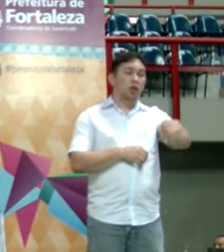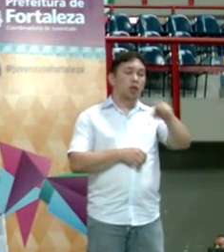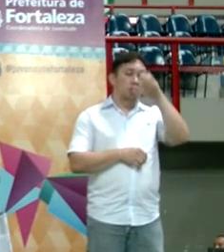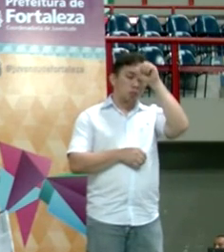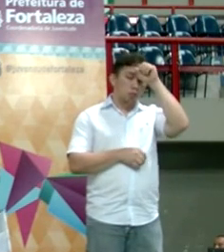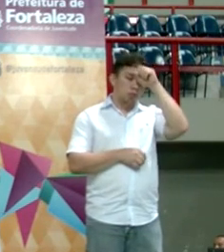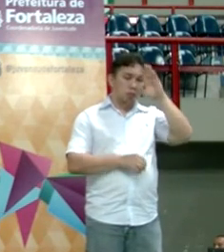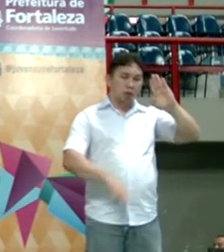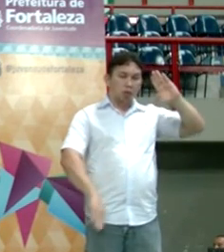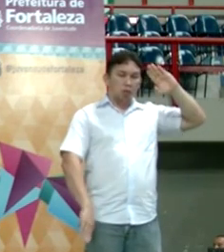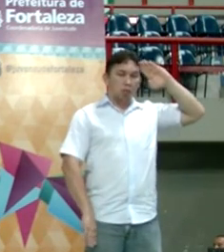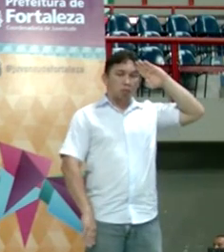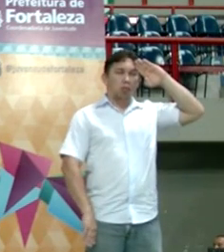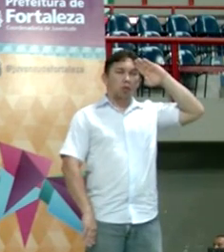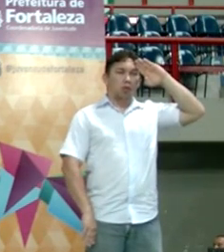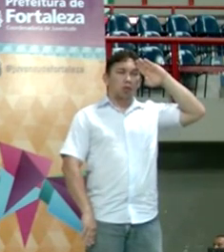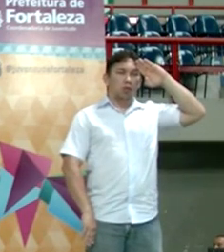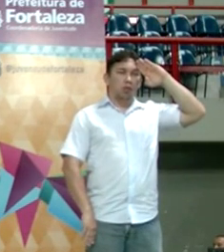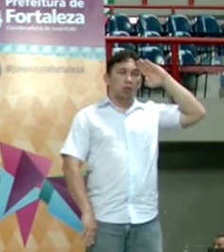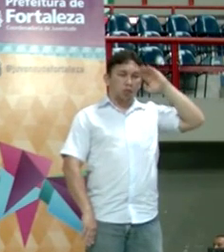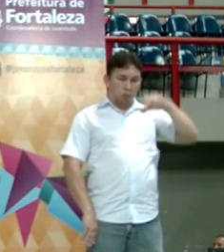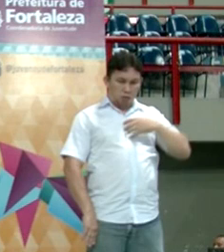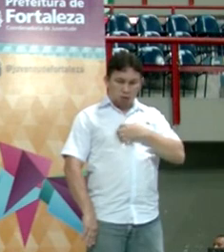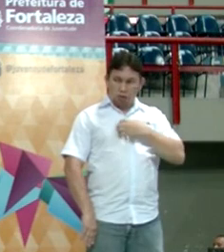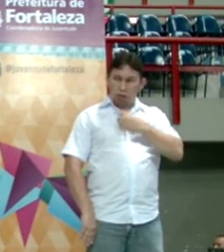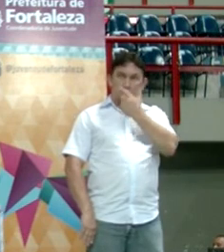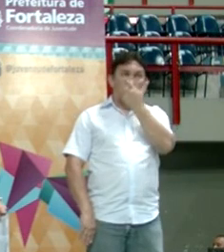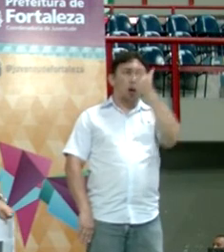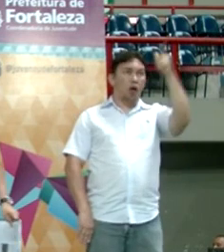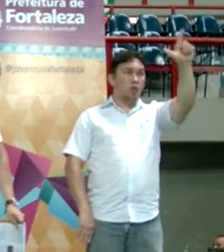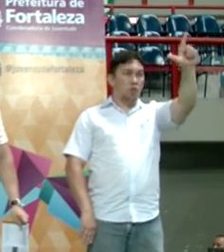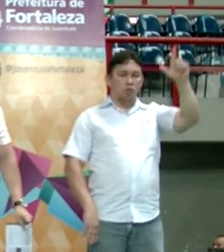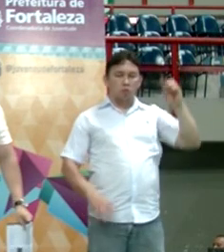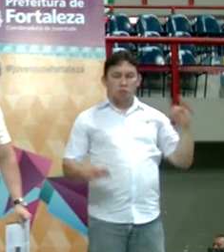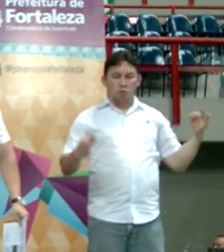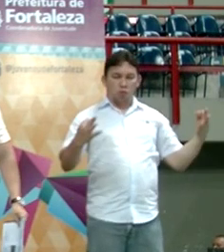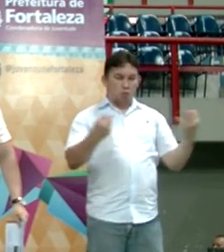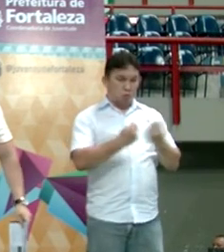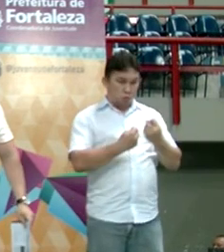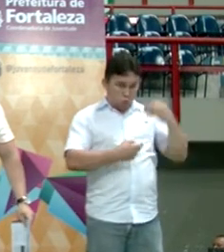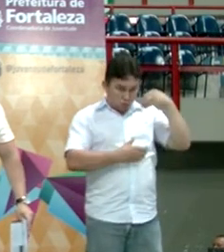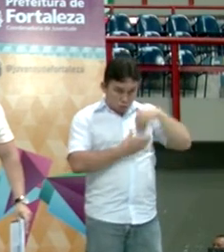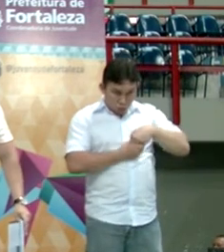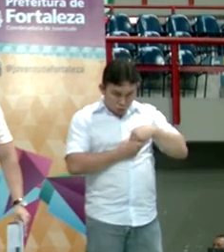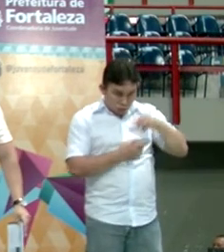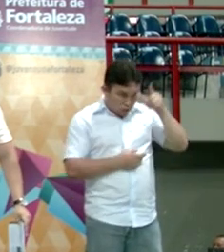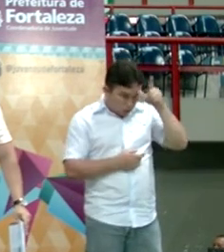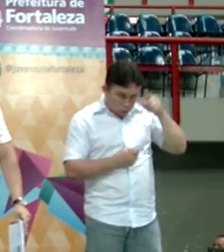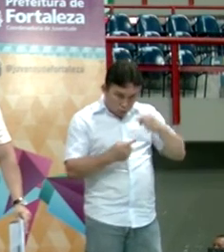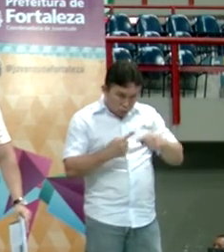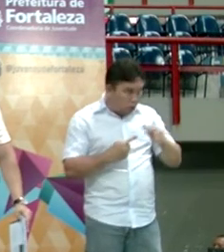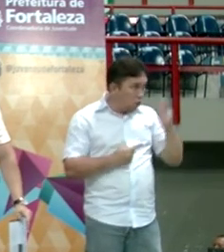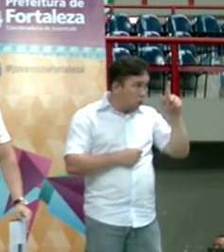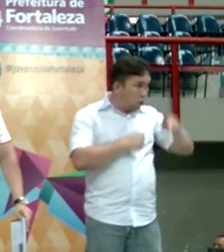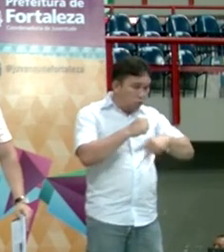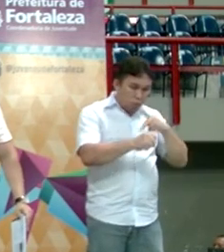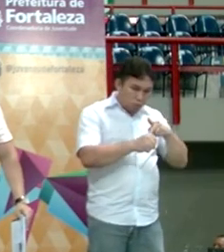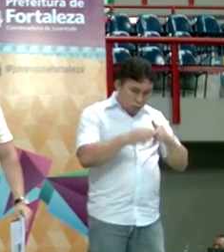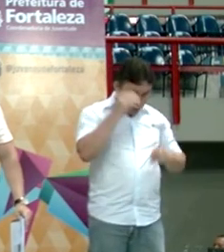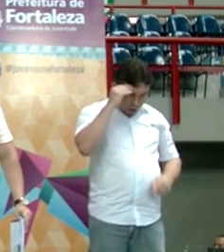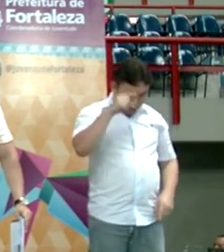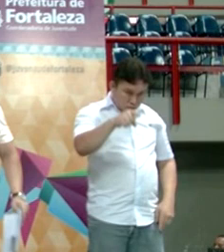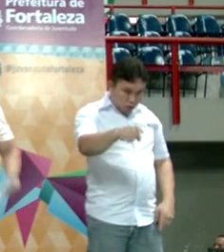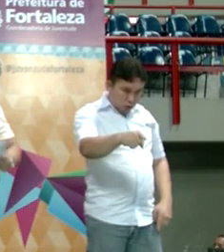quê? Militar. Ter ódio aos outros, ter ódio a tudo que não é alemão. Ele tem